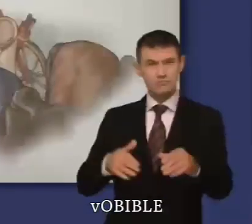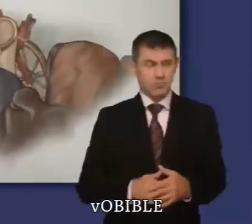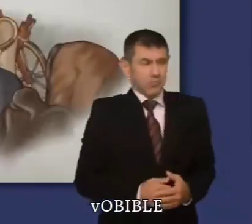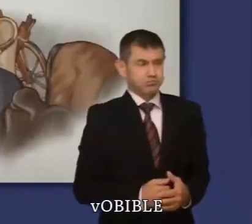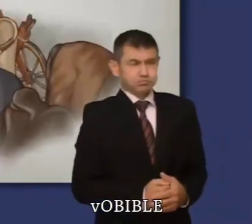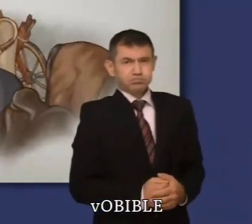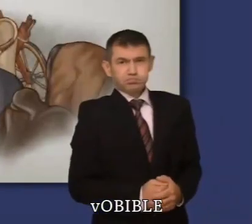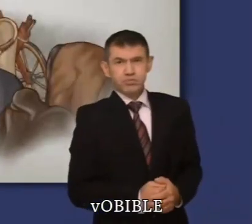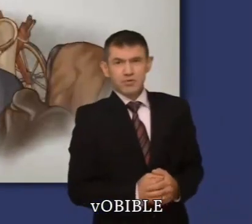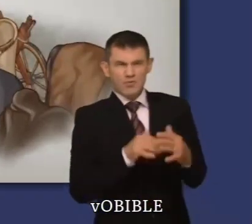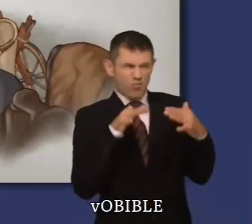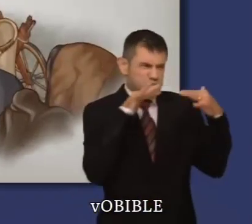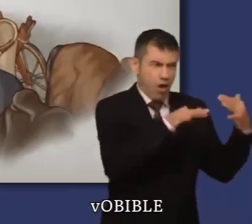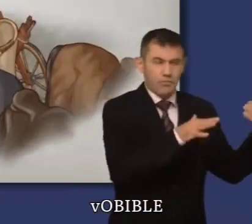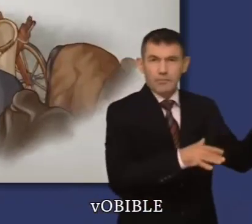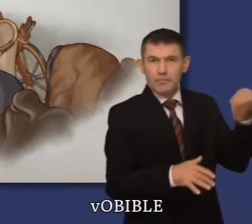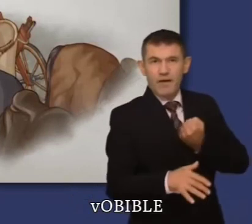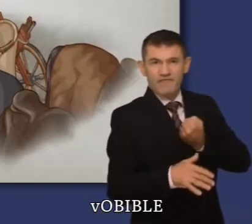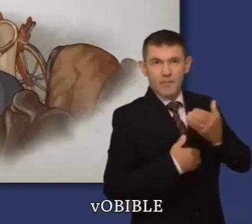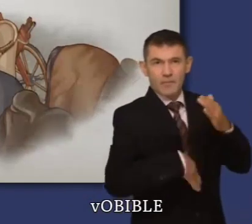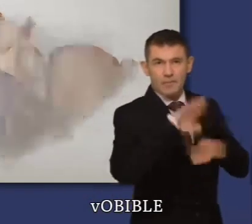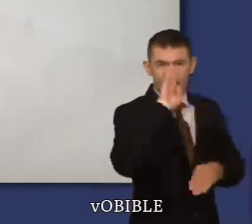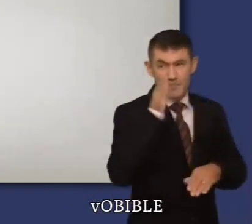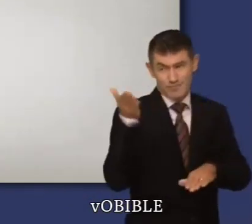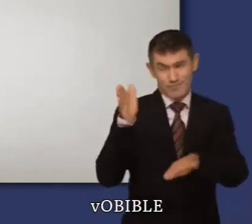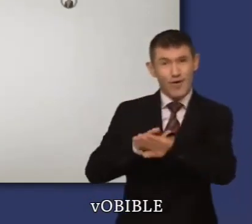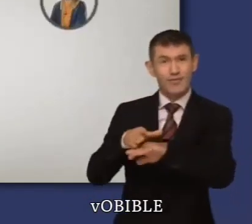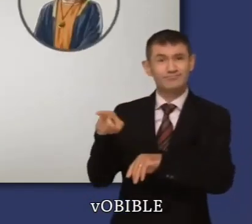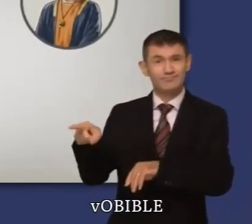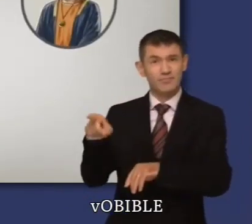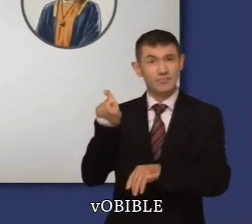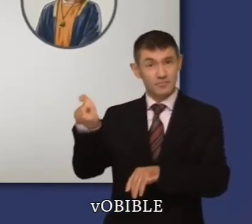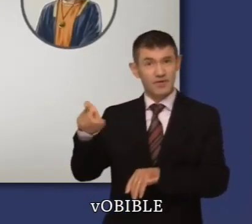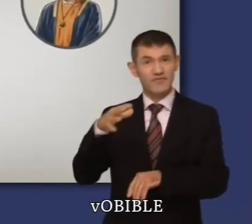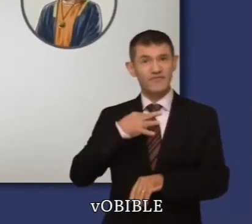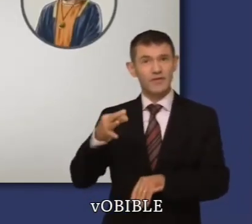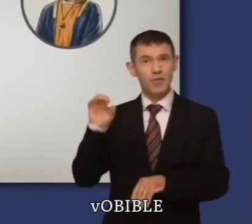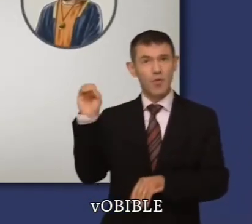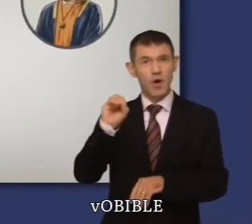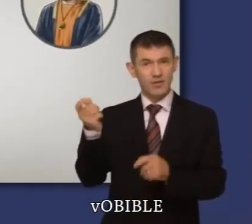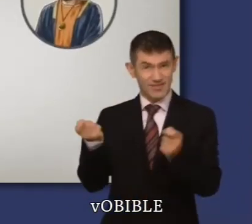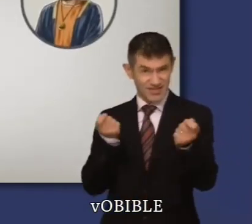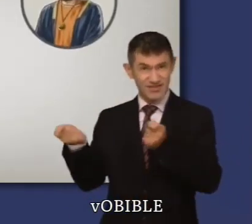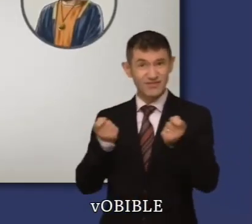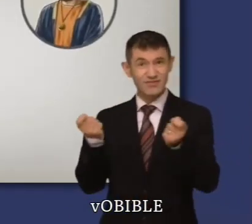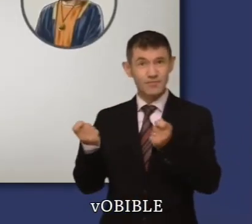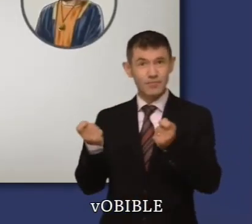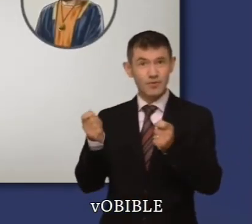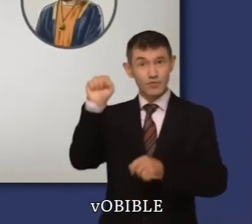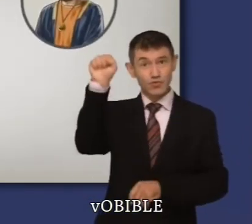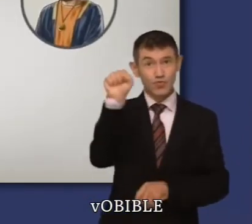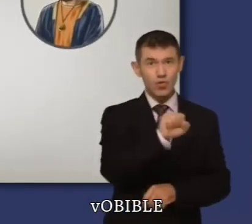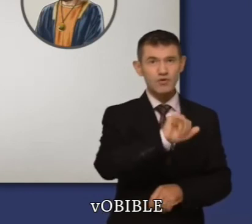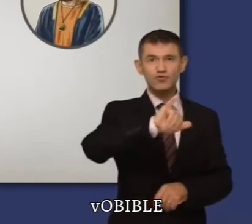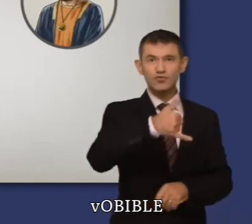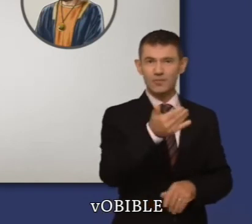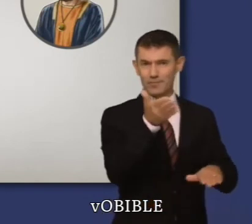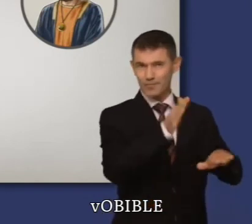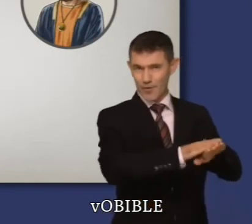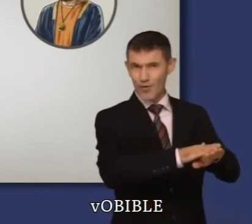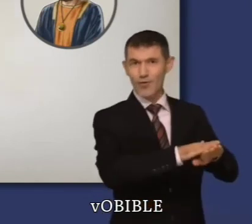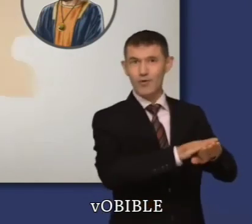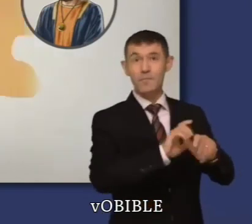son mari introduisent le culte de Baal dans le royaume. Au chapitre 18, le prophète Élie propose une épreuve sur le